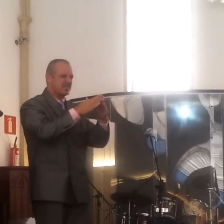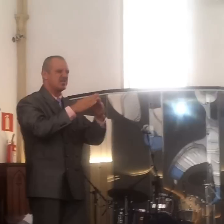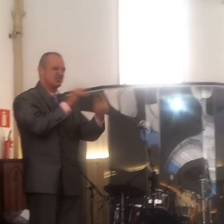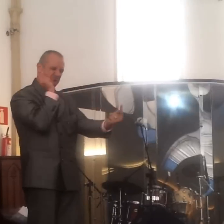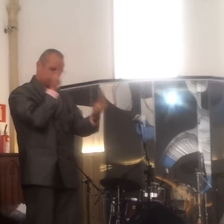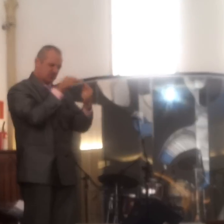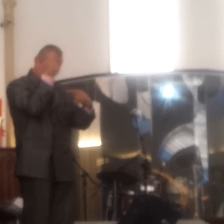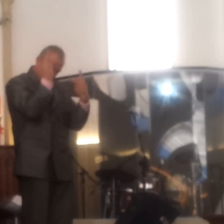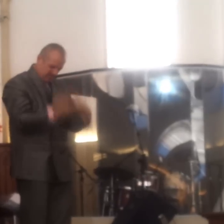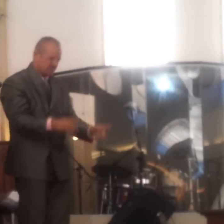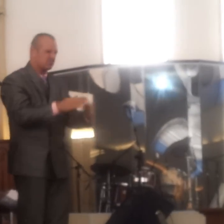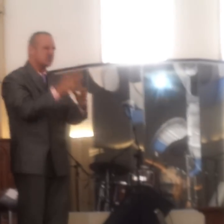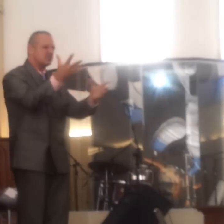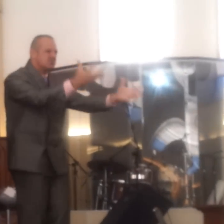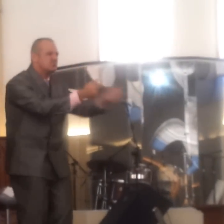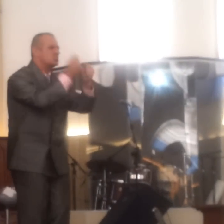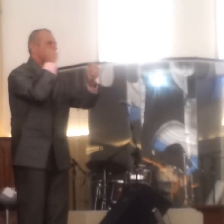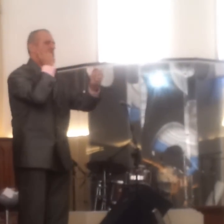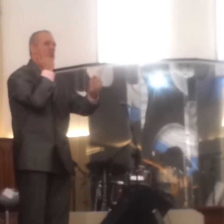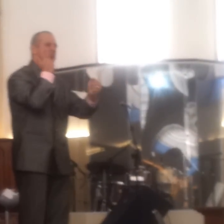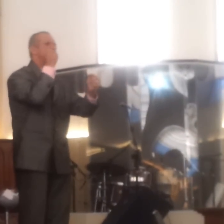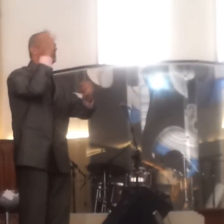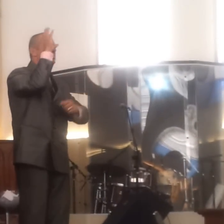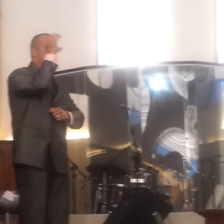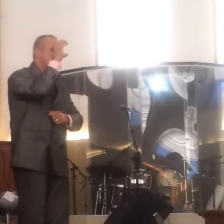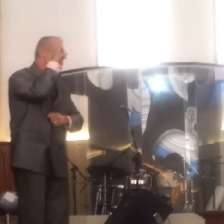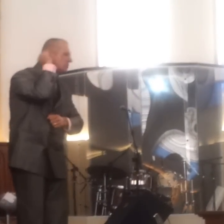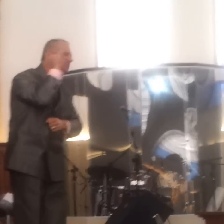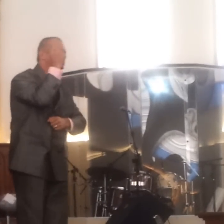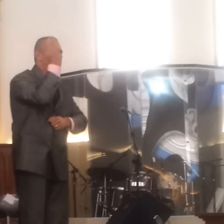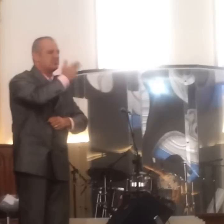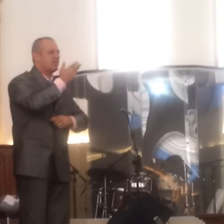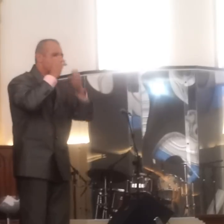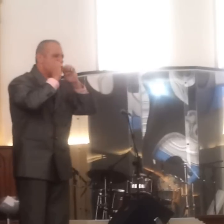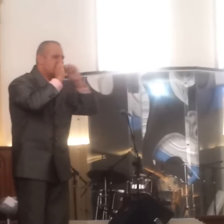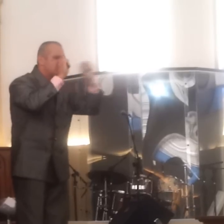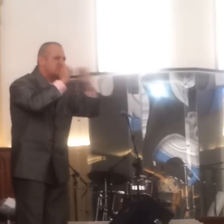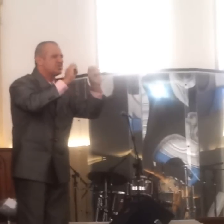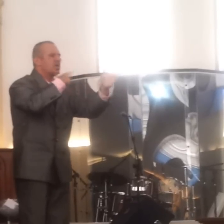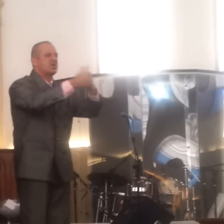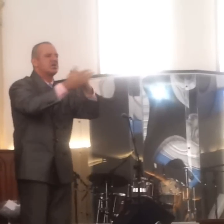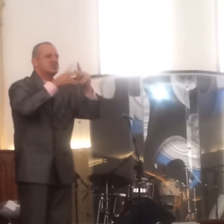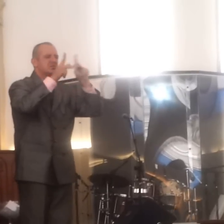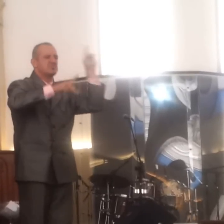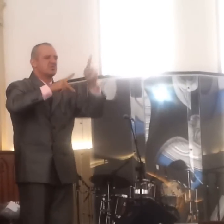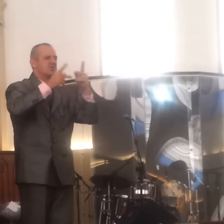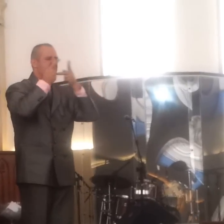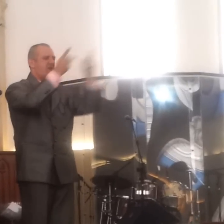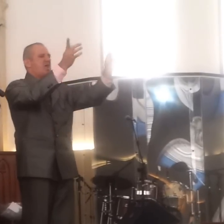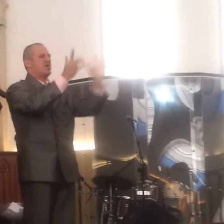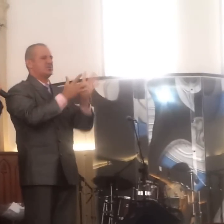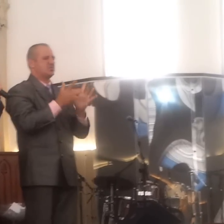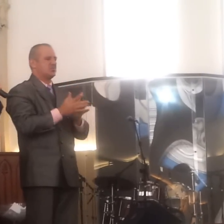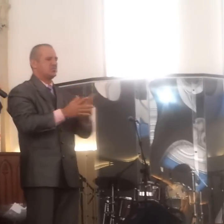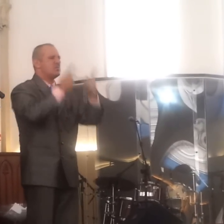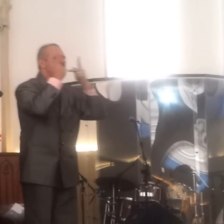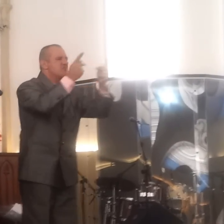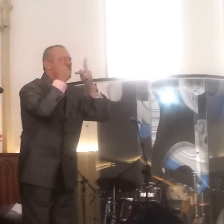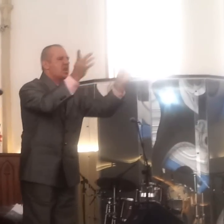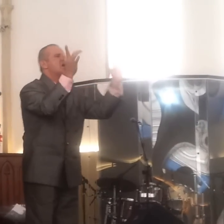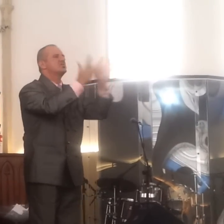lugar para ministrar Jesus para falar de Jesus para pronunciar